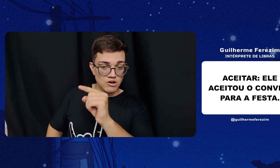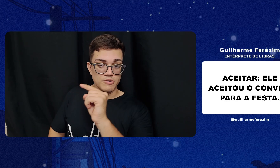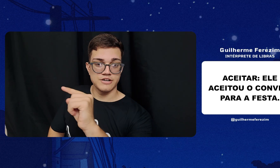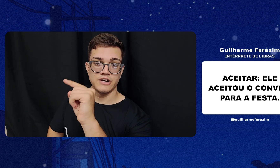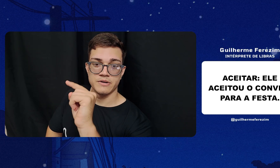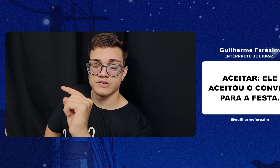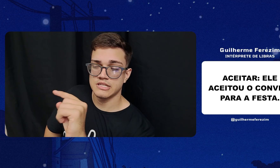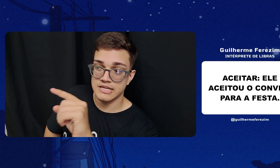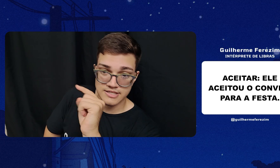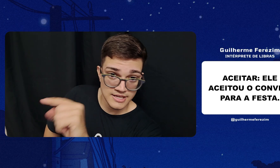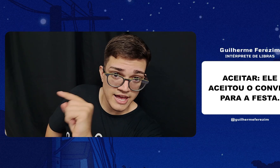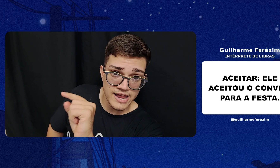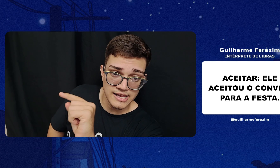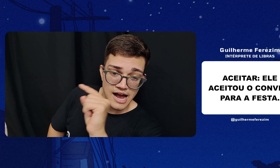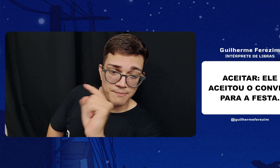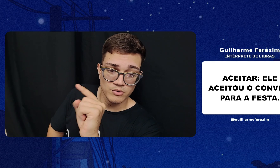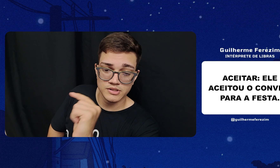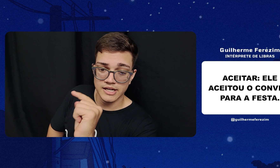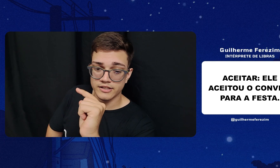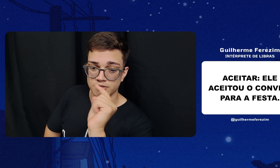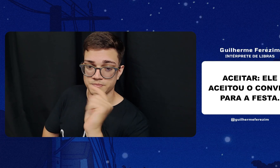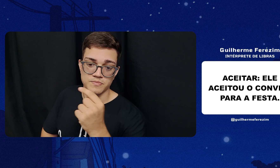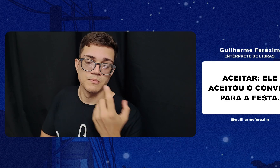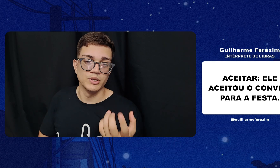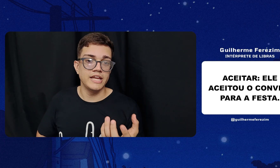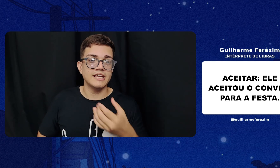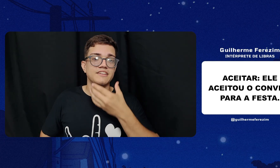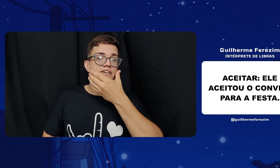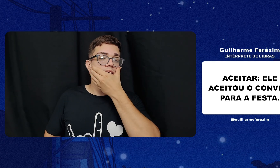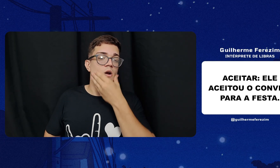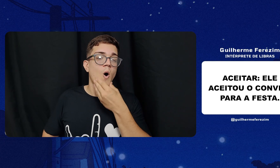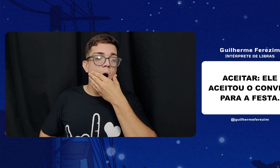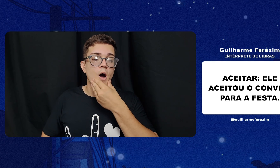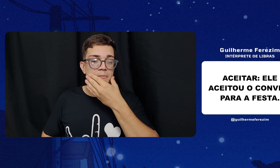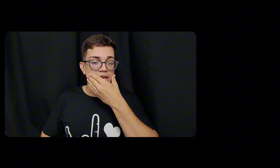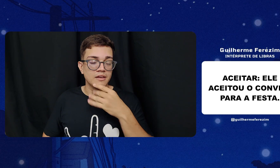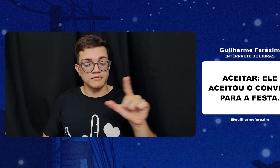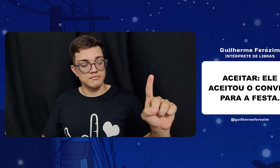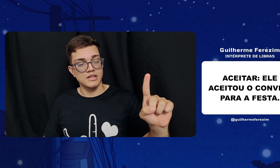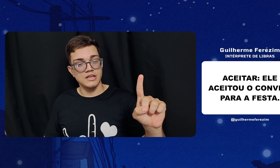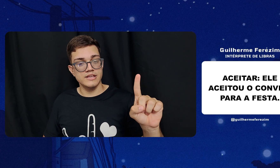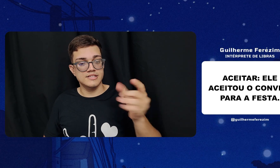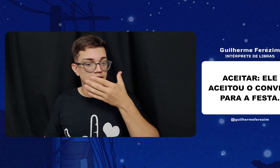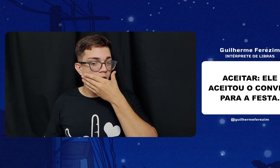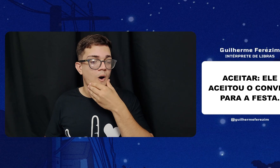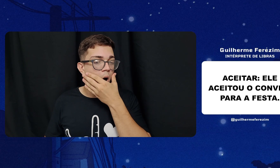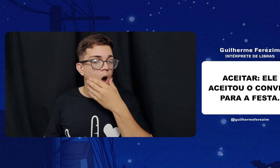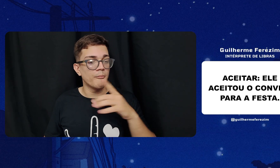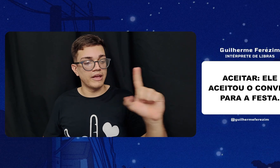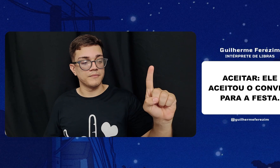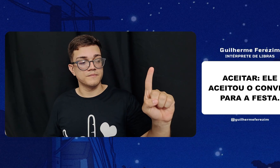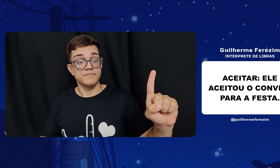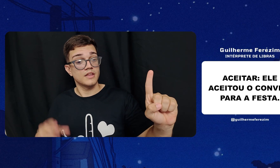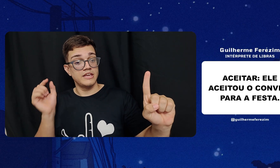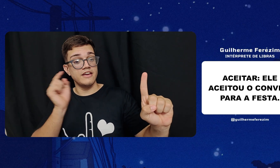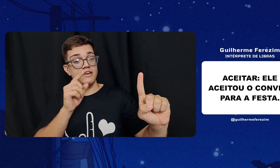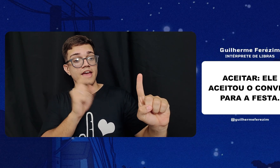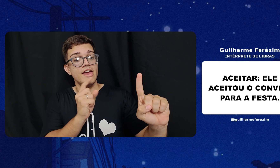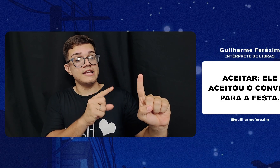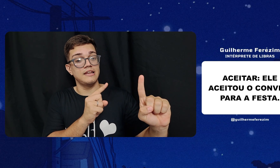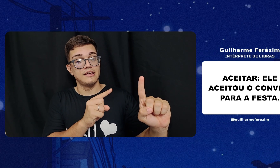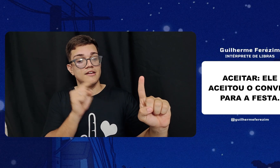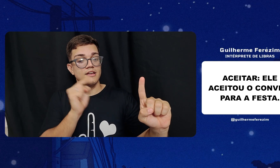Ele, como eu já falei para vocês, ele apontando. Poderia até fazer homem e assim, ó, homem. E